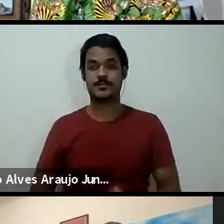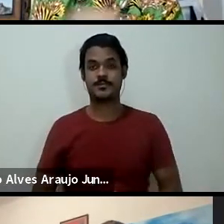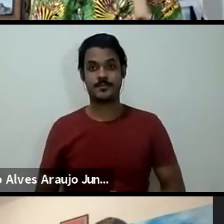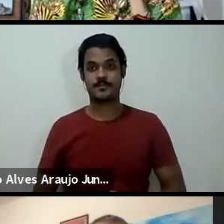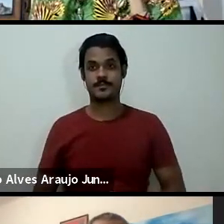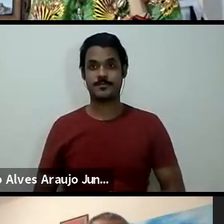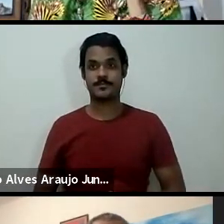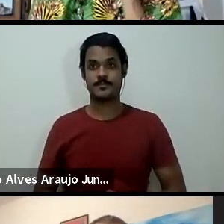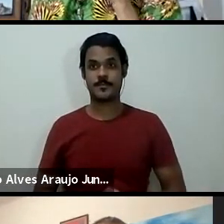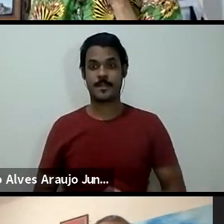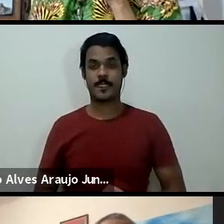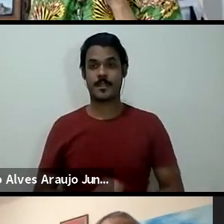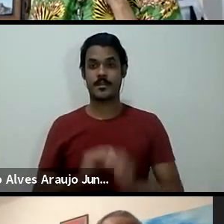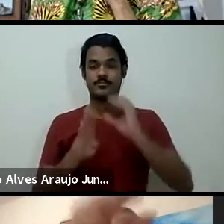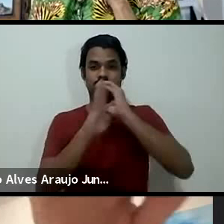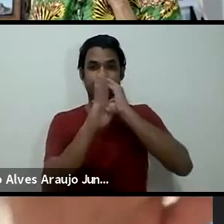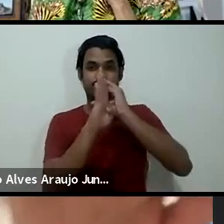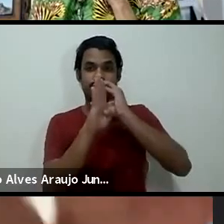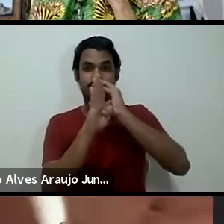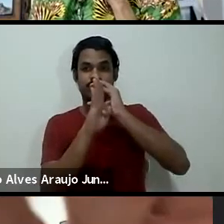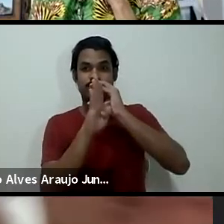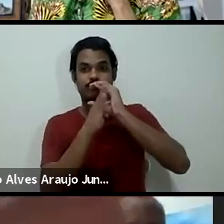Seu microfone.